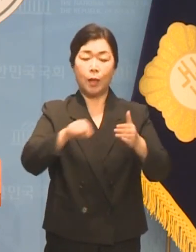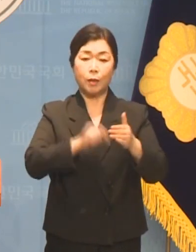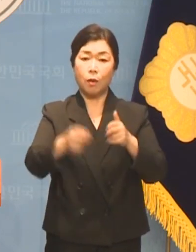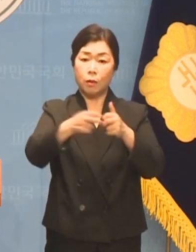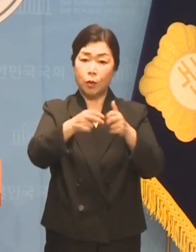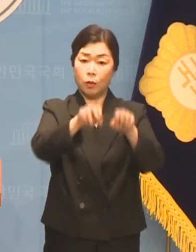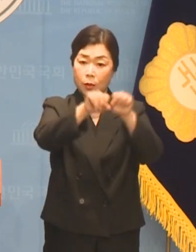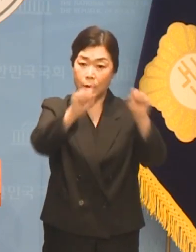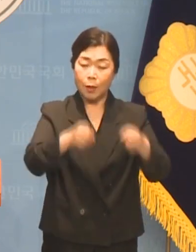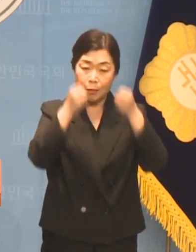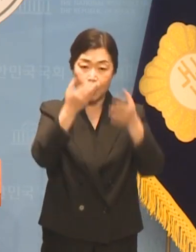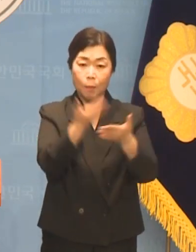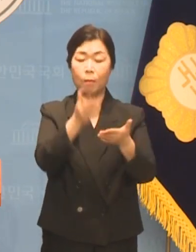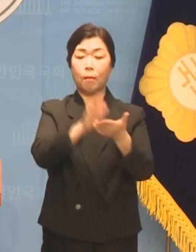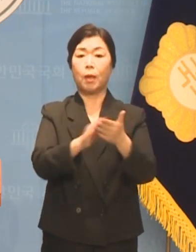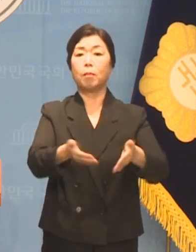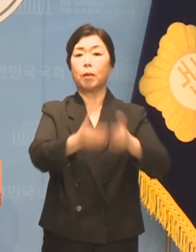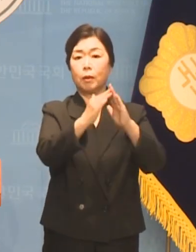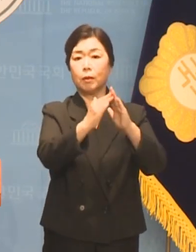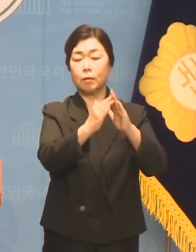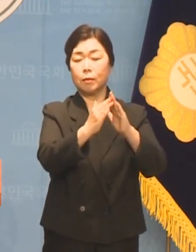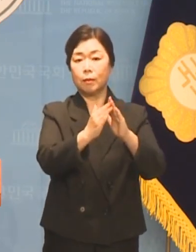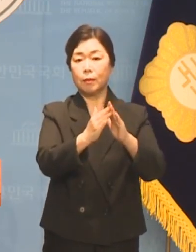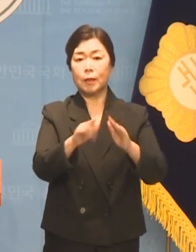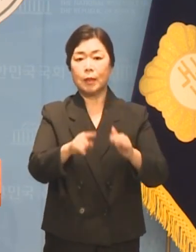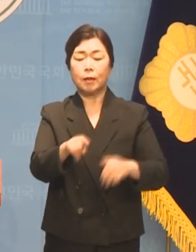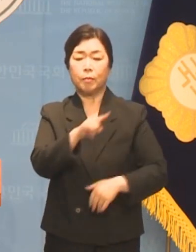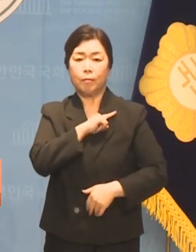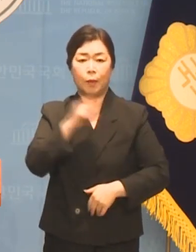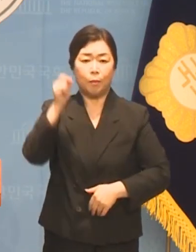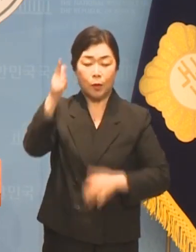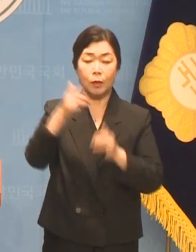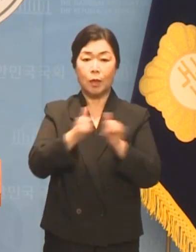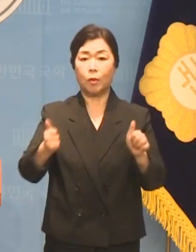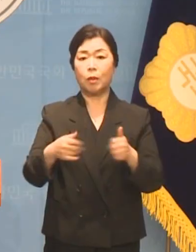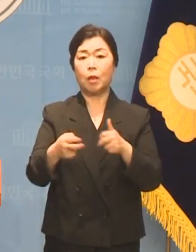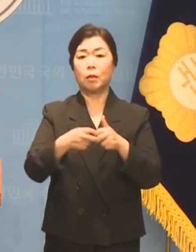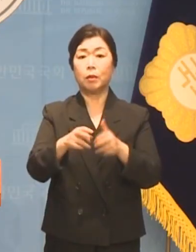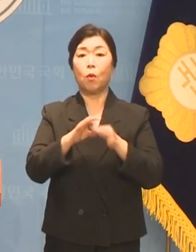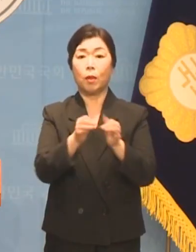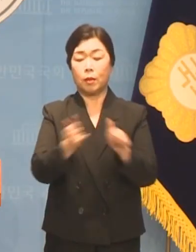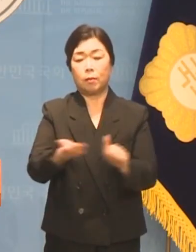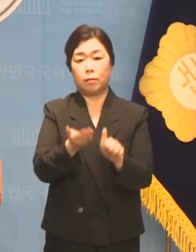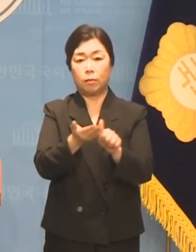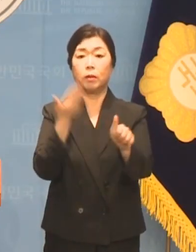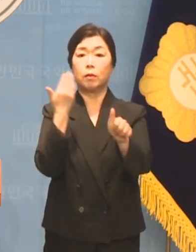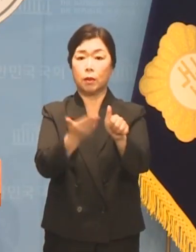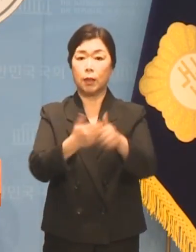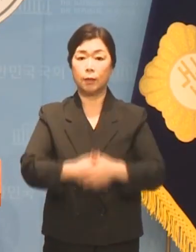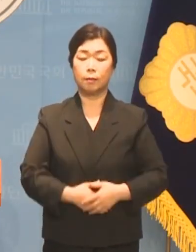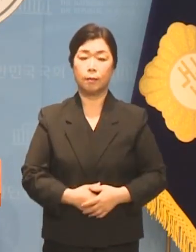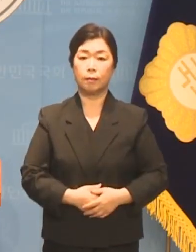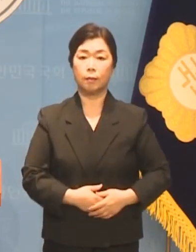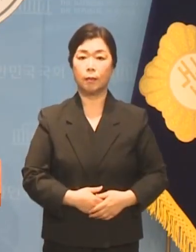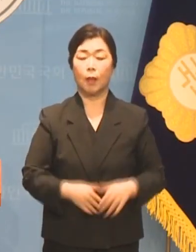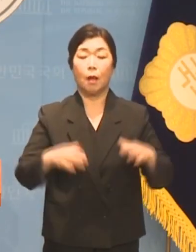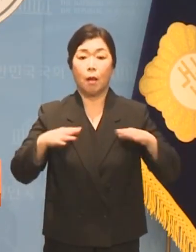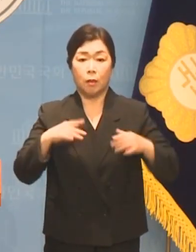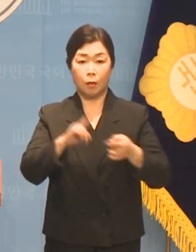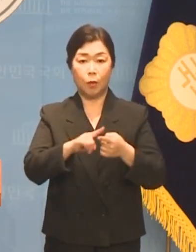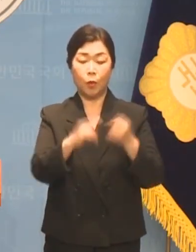혁신하고 최정예 군 의료 인력을 양성하겠습니다. 또한 자랑스러운